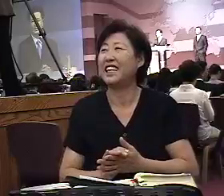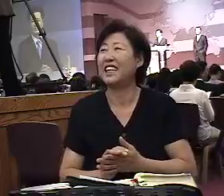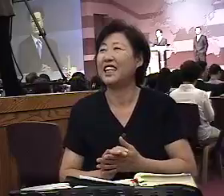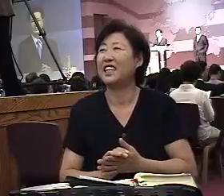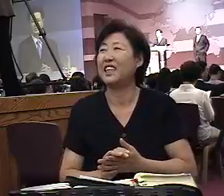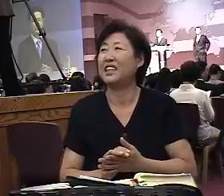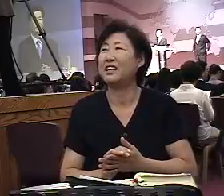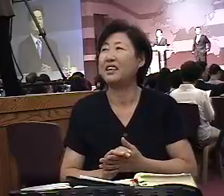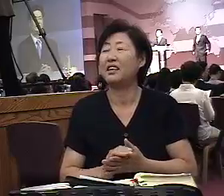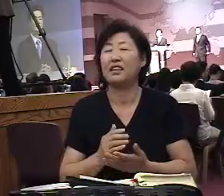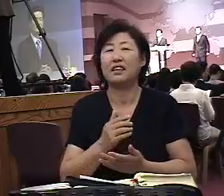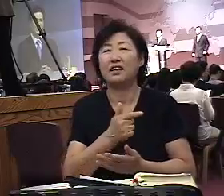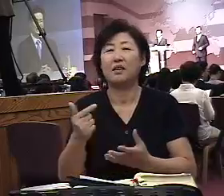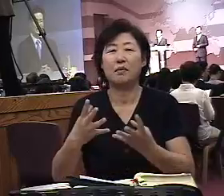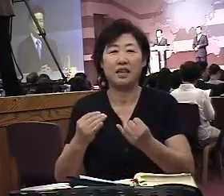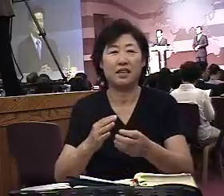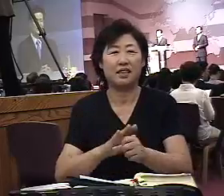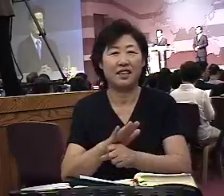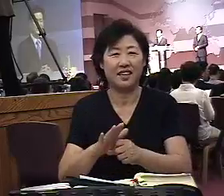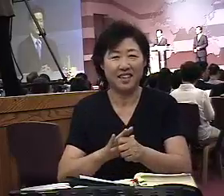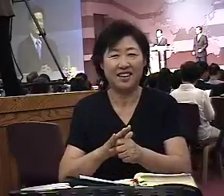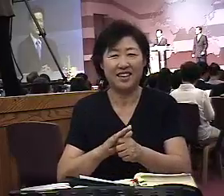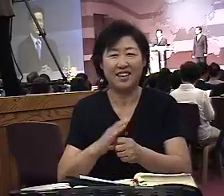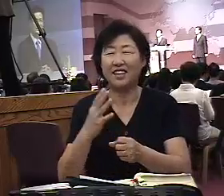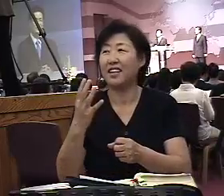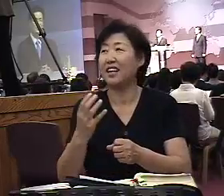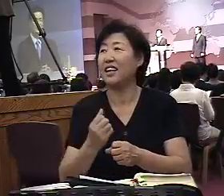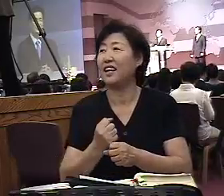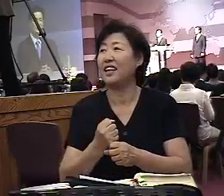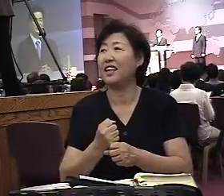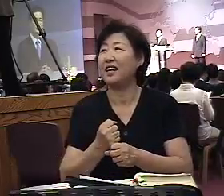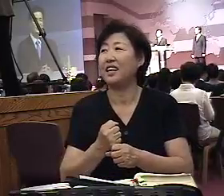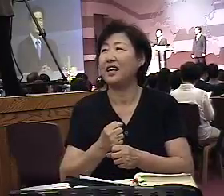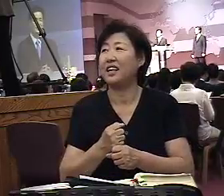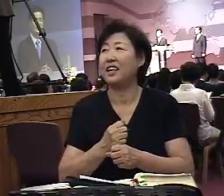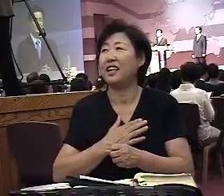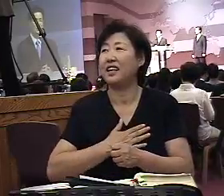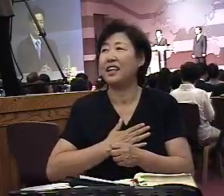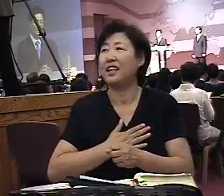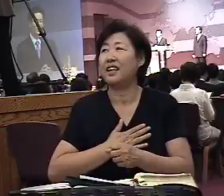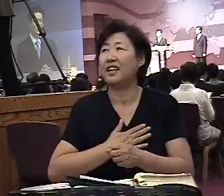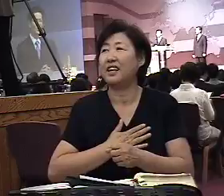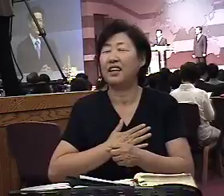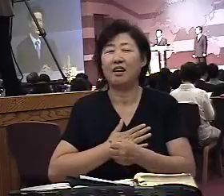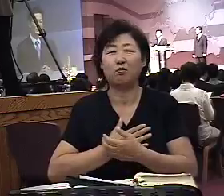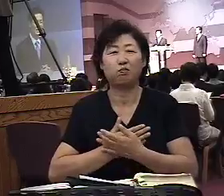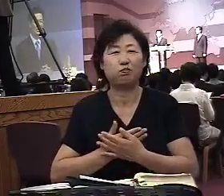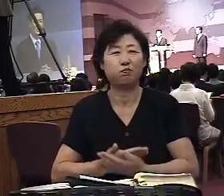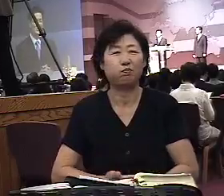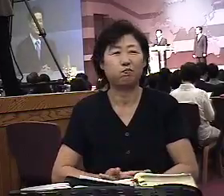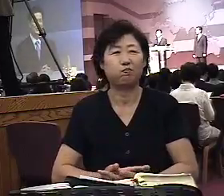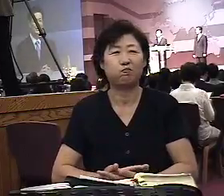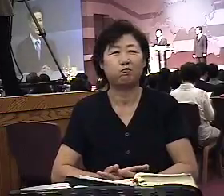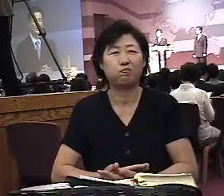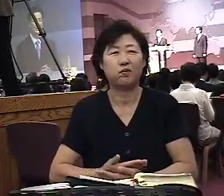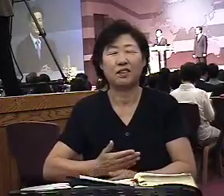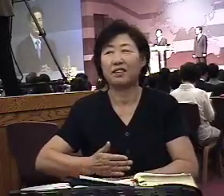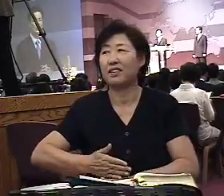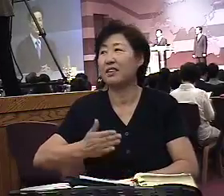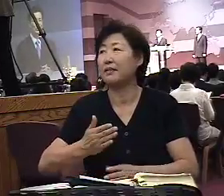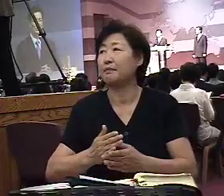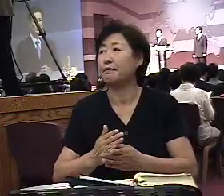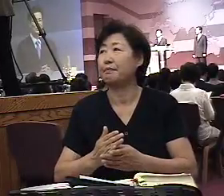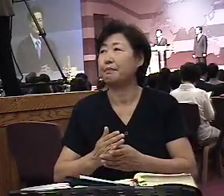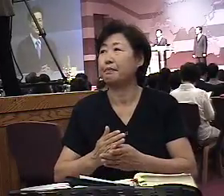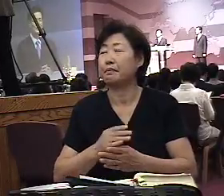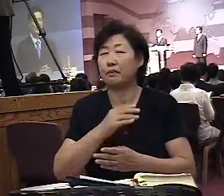너무 많은 사랑을 받아서 참 제가 가슴이 무겁고 또 감사하고 그렇습니다. 사도